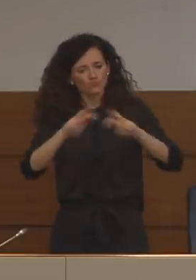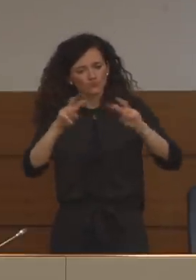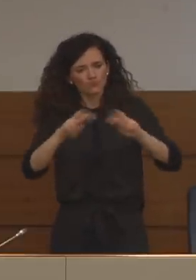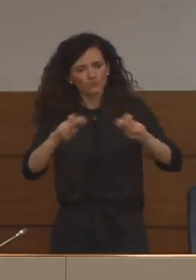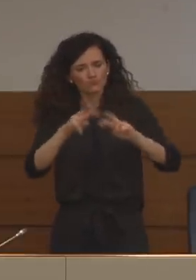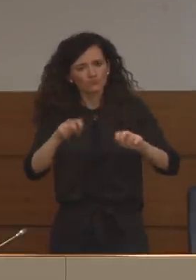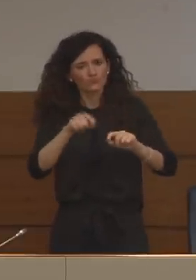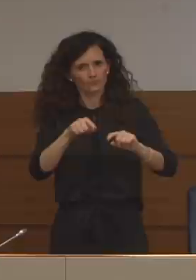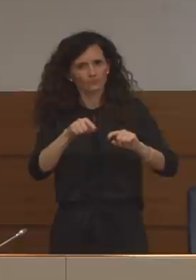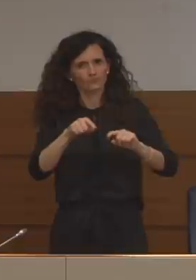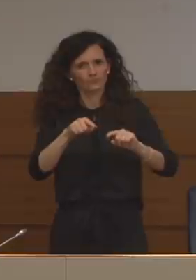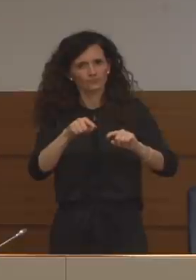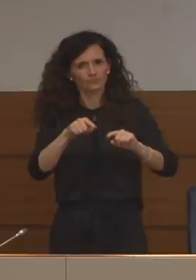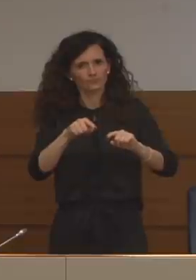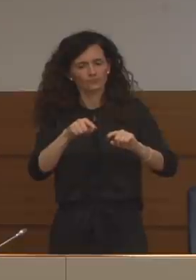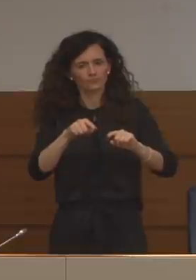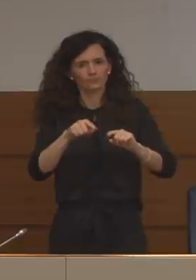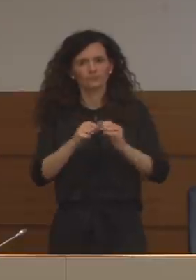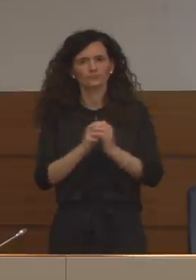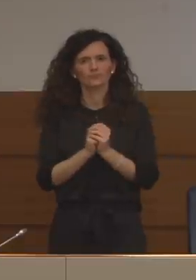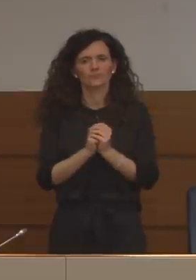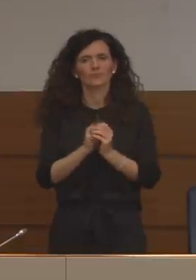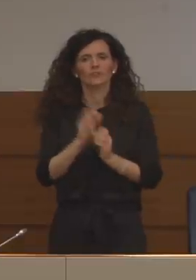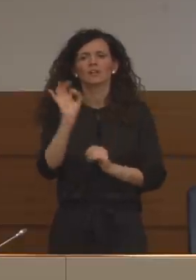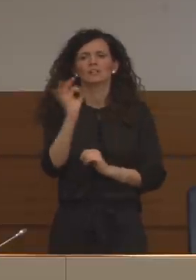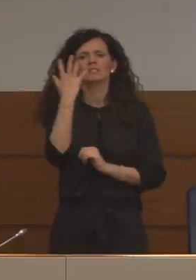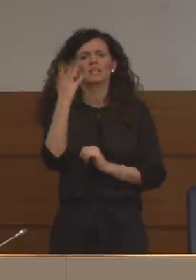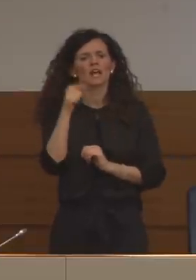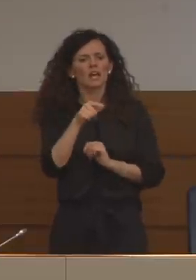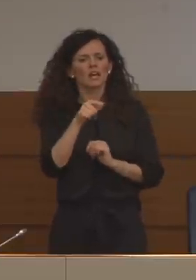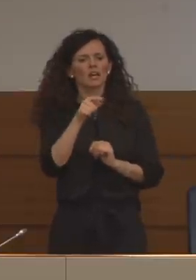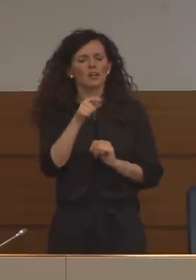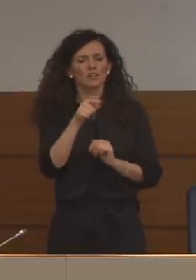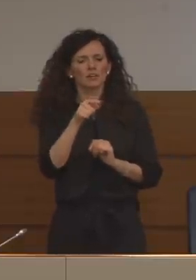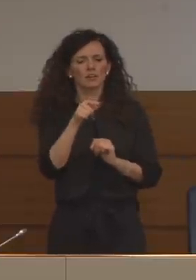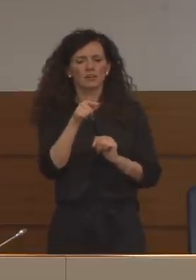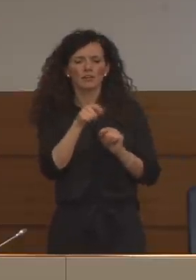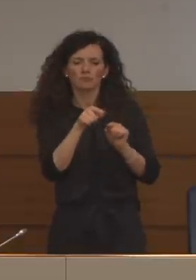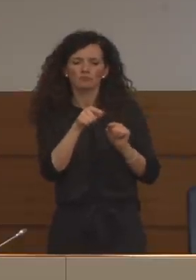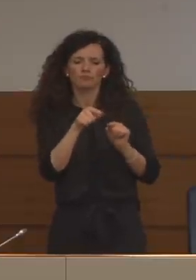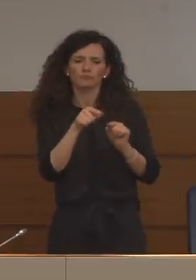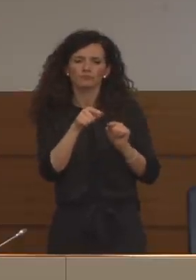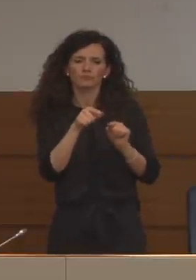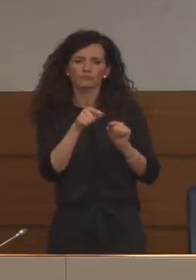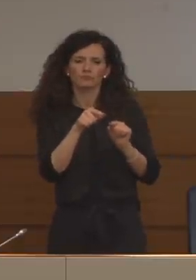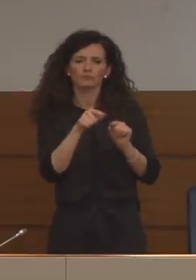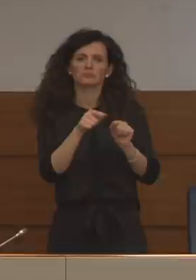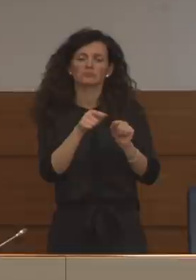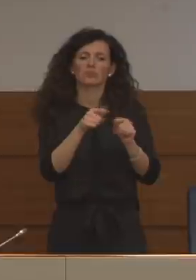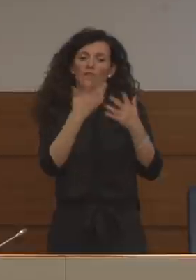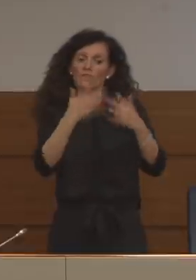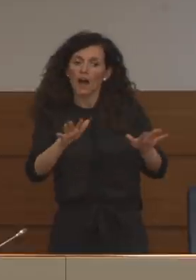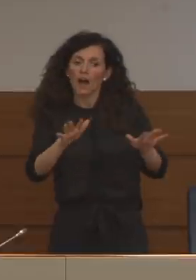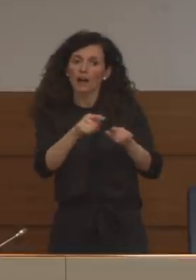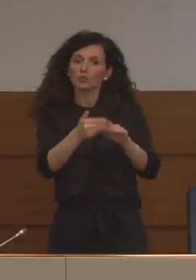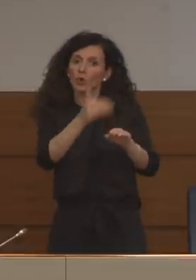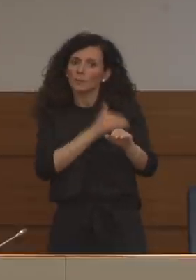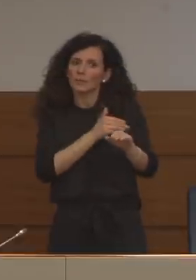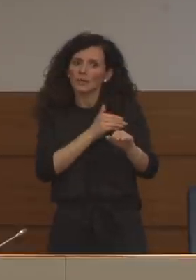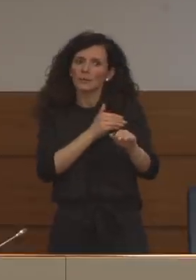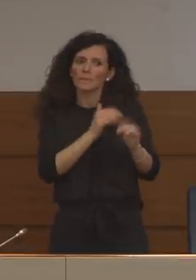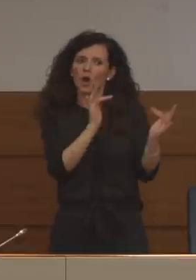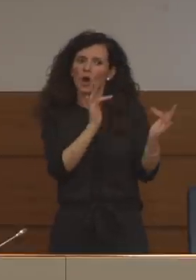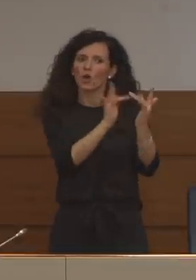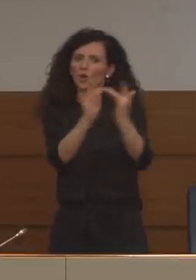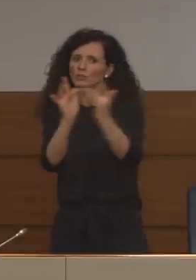una storia anamnestica c'è una storia di contatto con soggetti che hanno